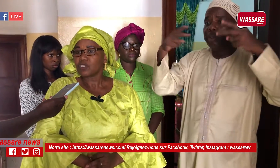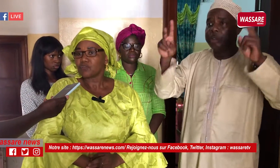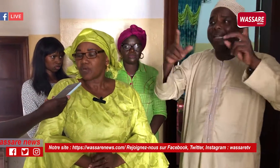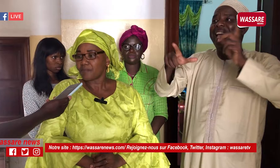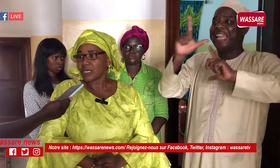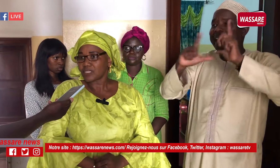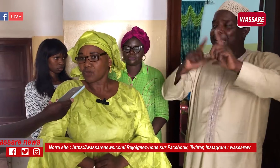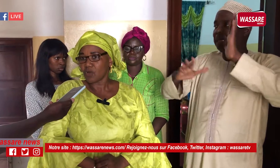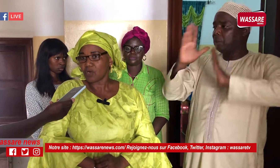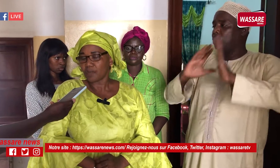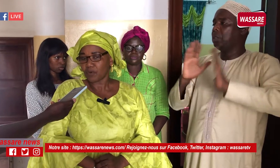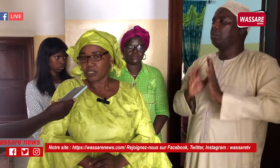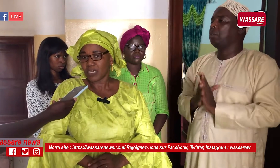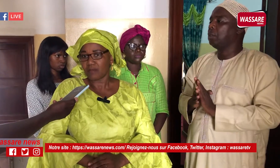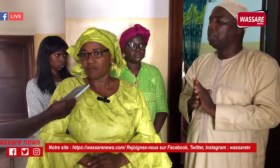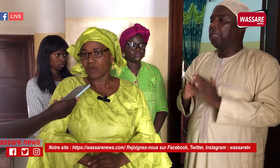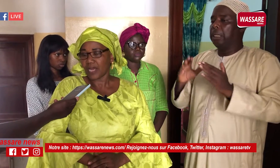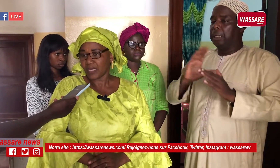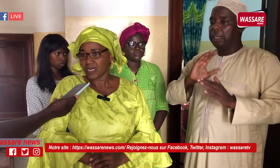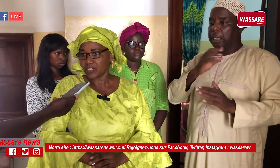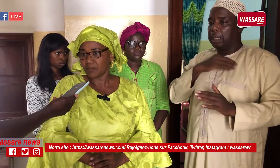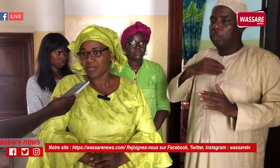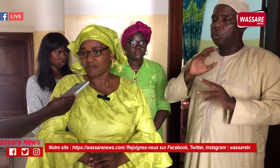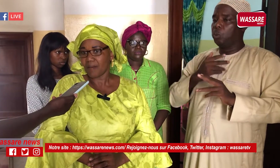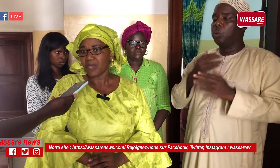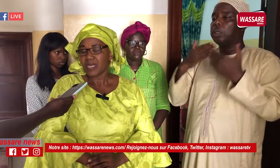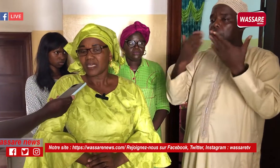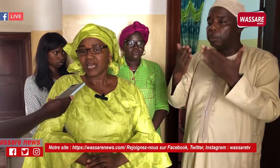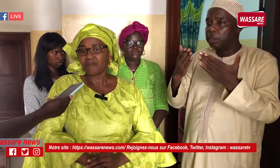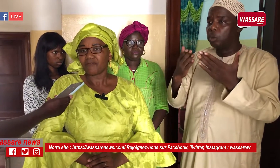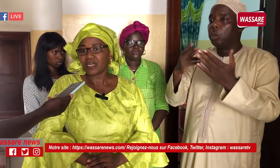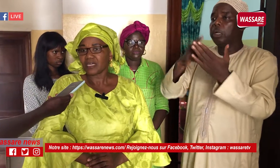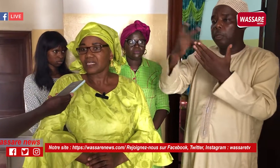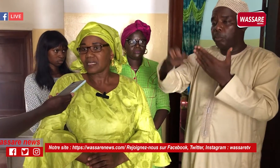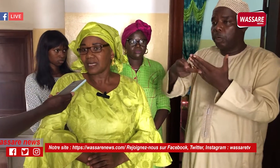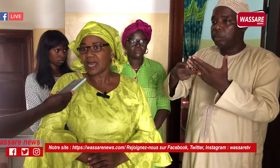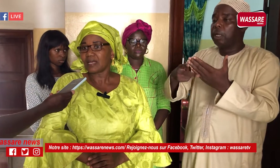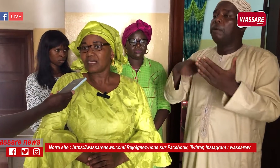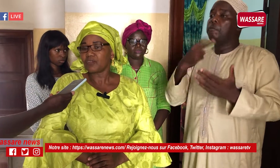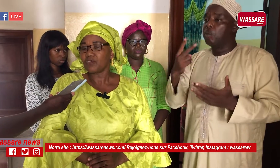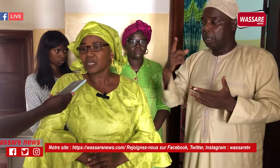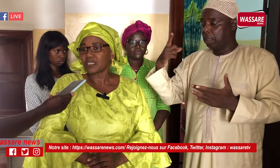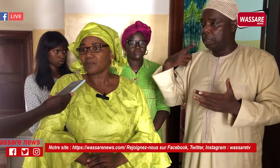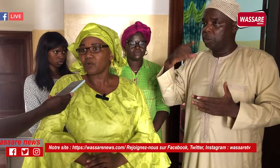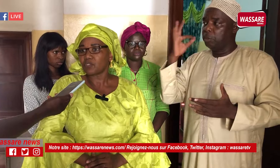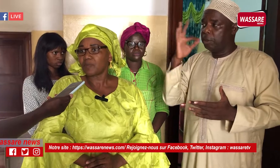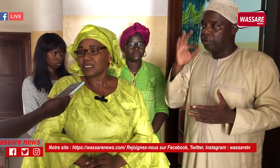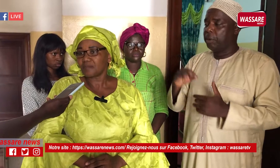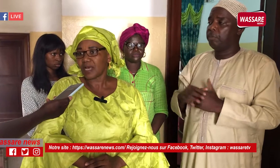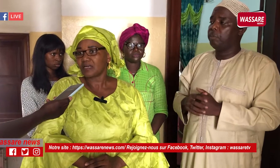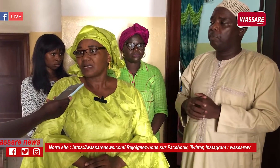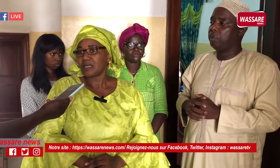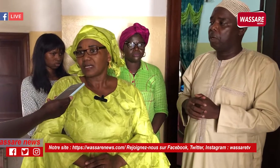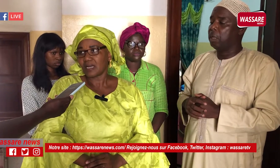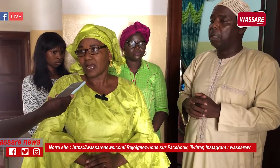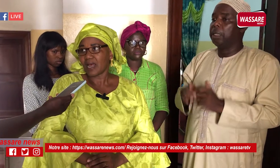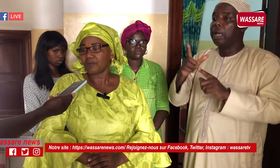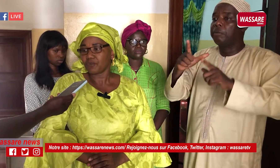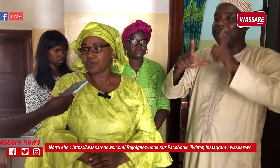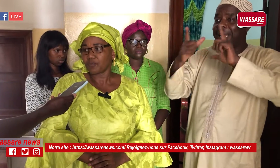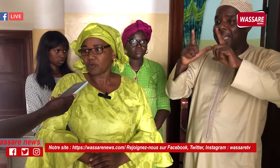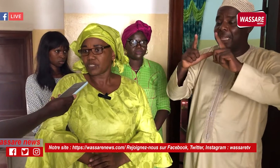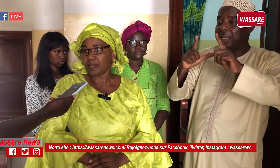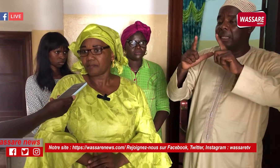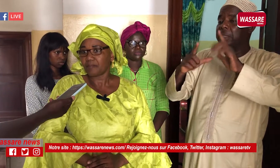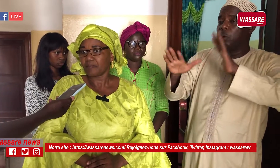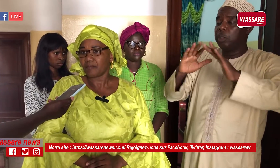Et aussi, nous remercions le projet Voix et leadership des femmes qui a fait de cette langue une des approches principales